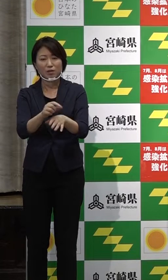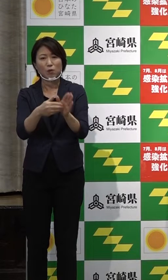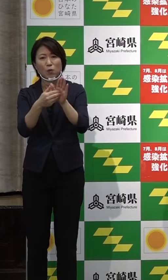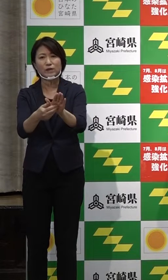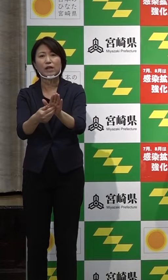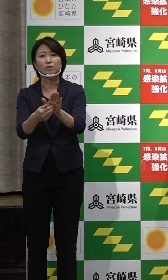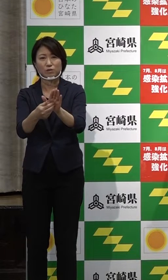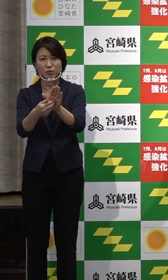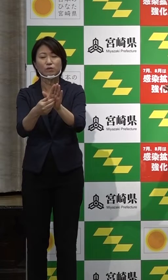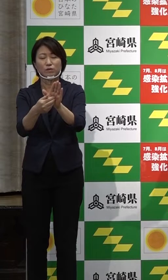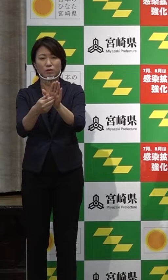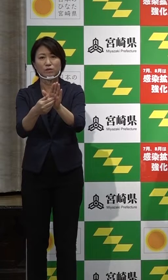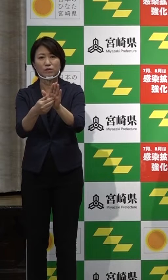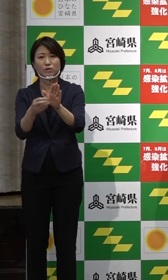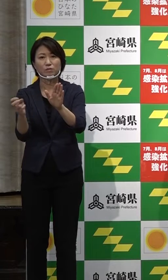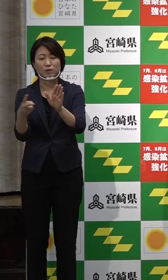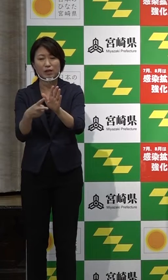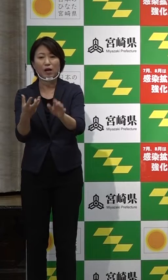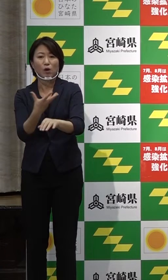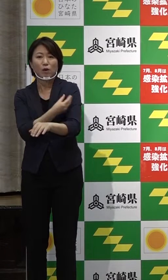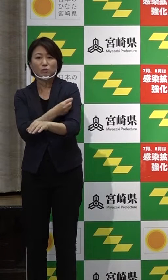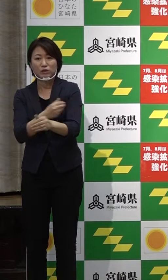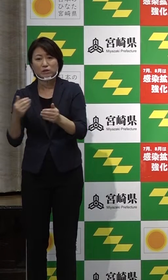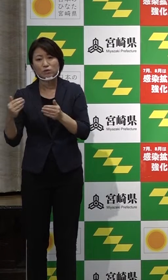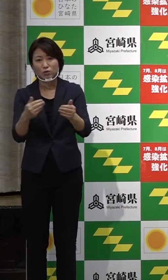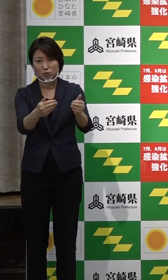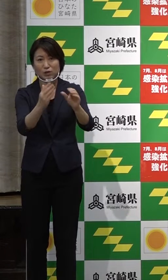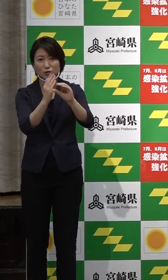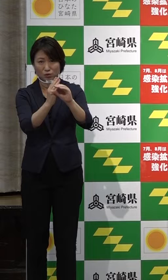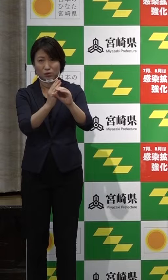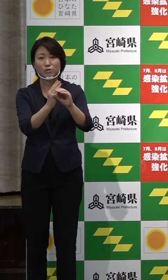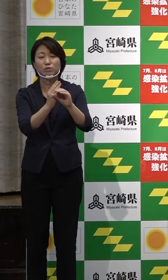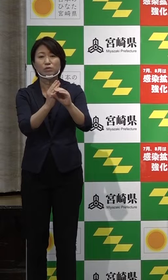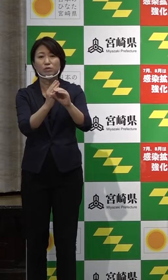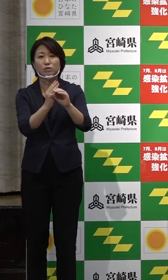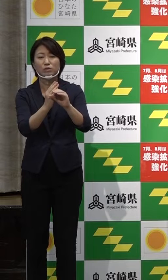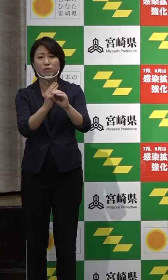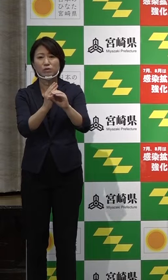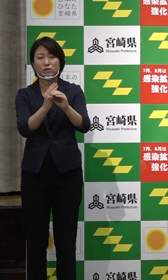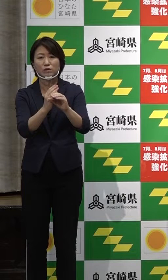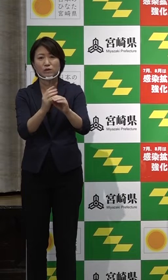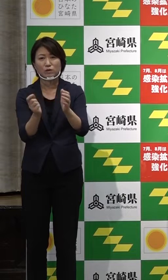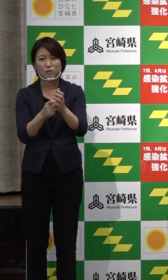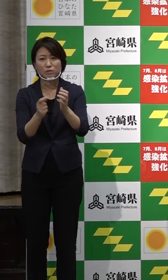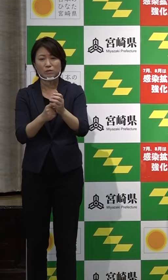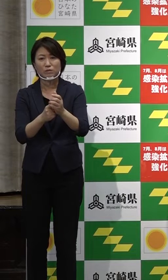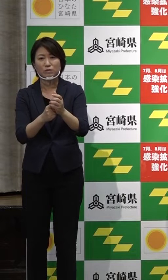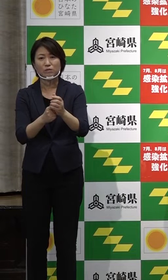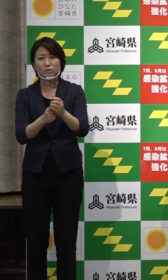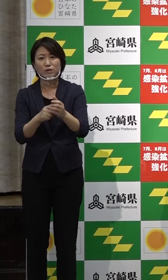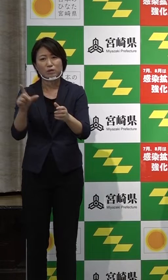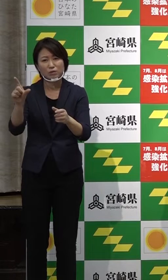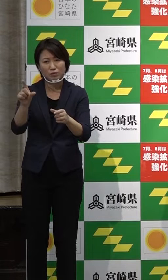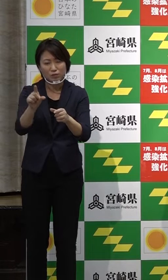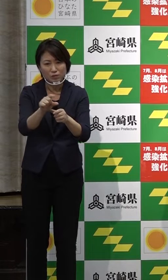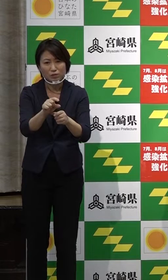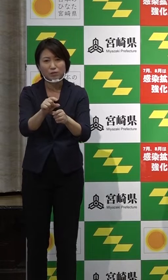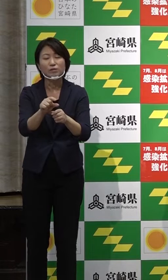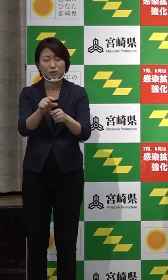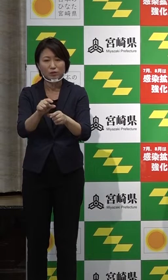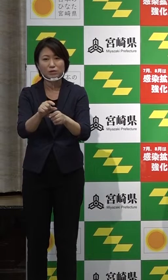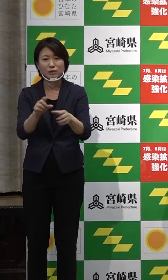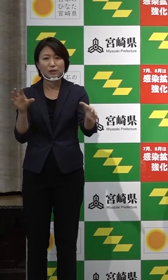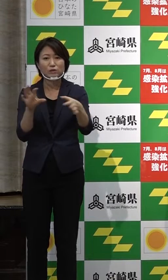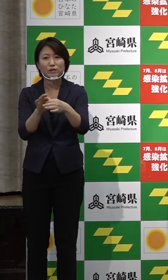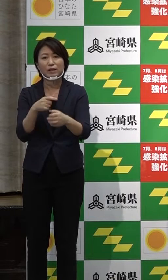のことが並行して今ワクチン接種も進みつつありますので、早期の沈静化につながってくるということで、大変